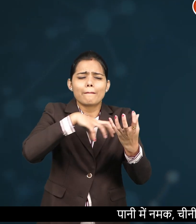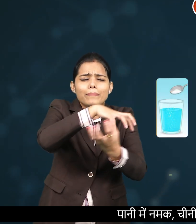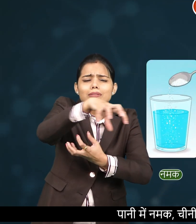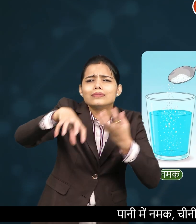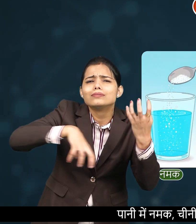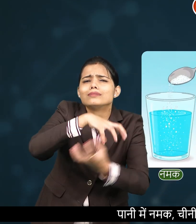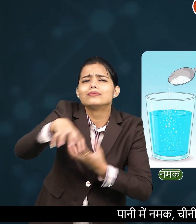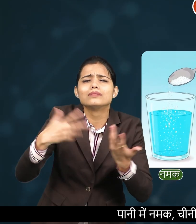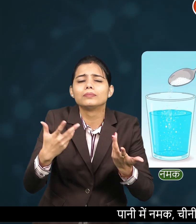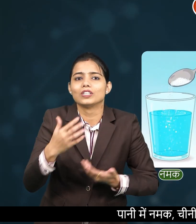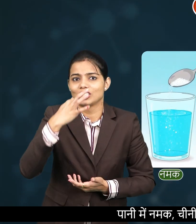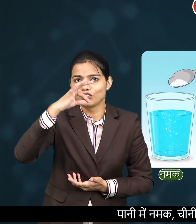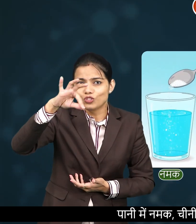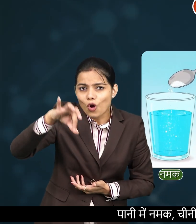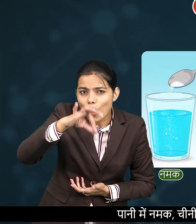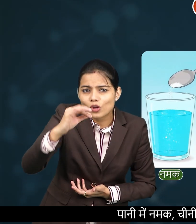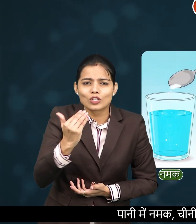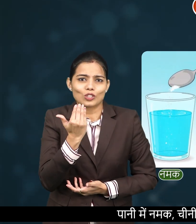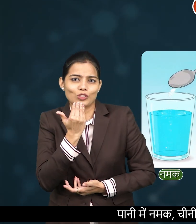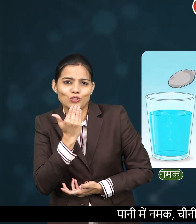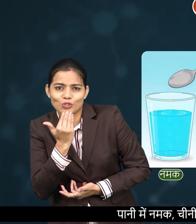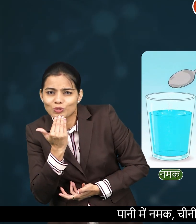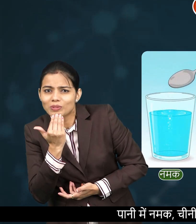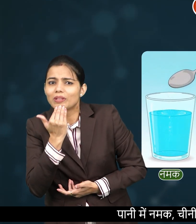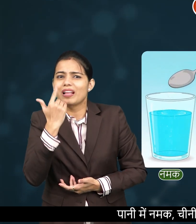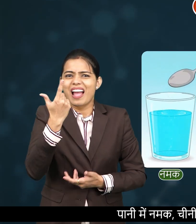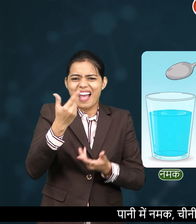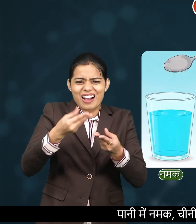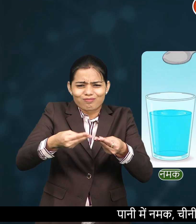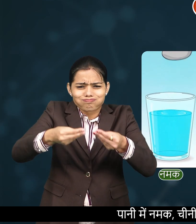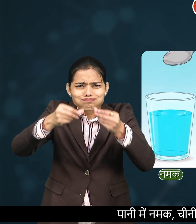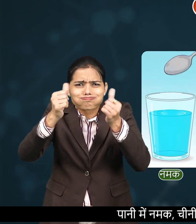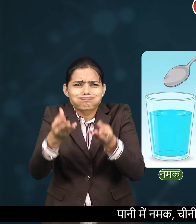पानी में नमक, चीनी, रेत, तेल और दूध मिलाए और देखें।